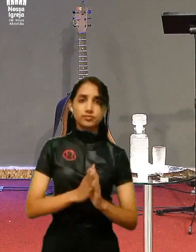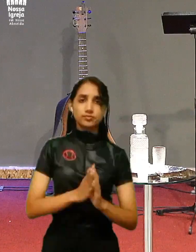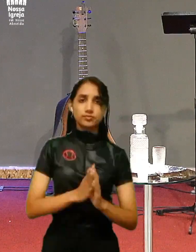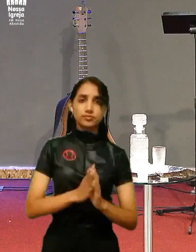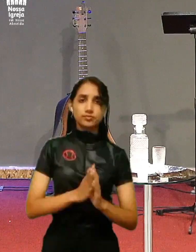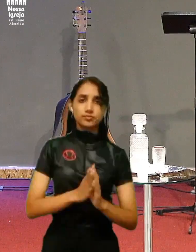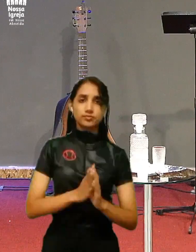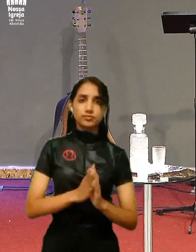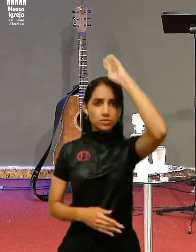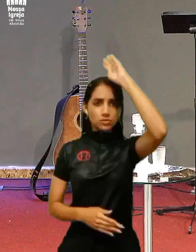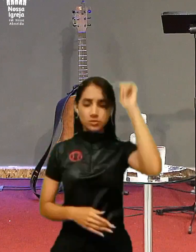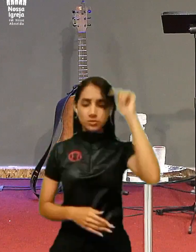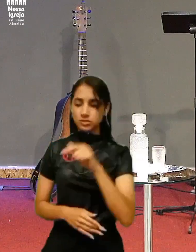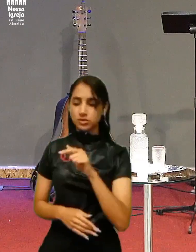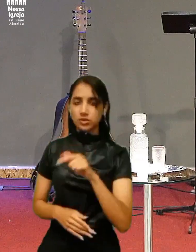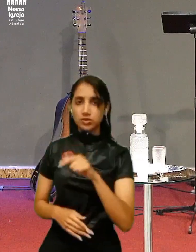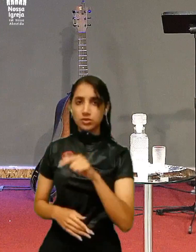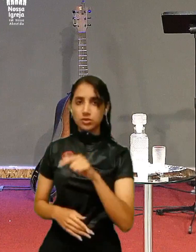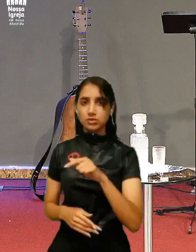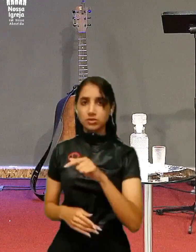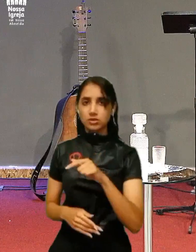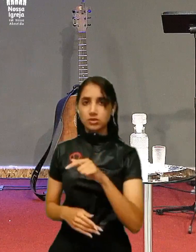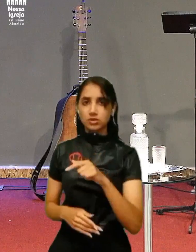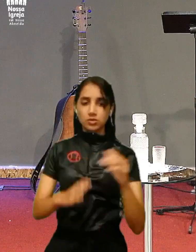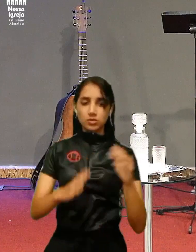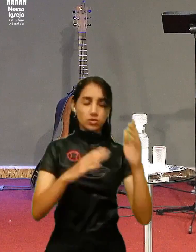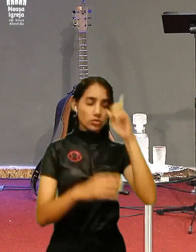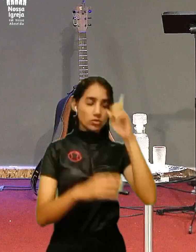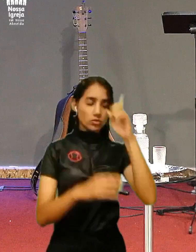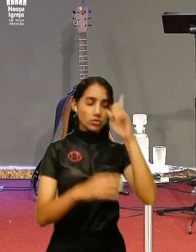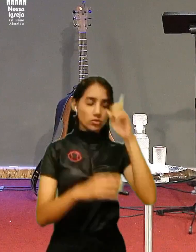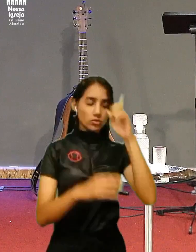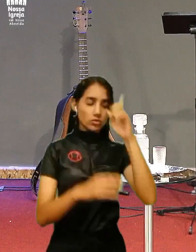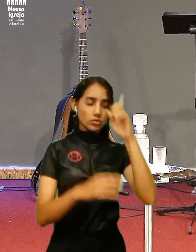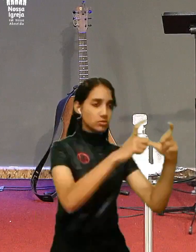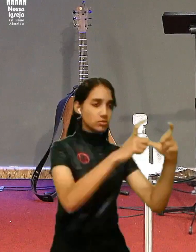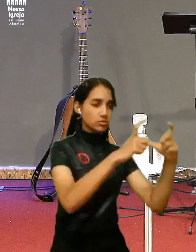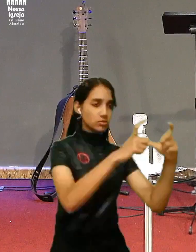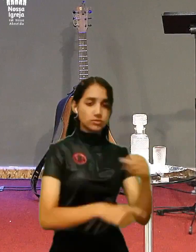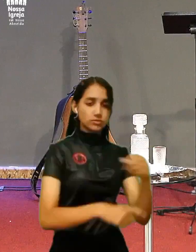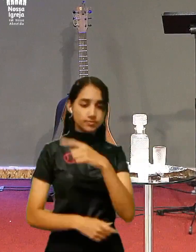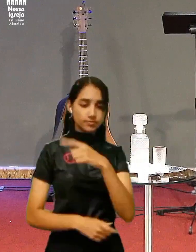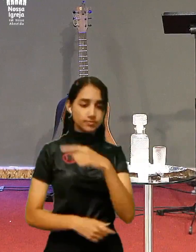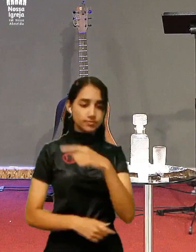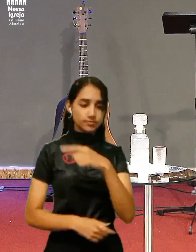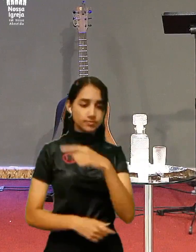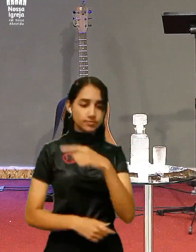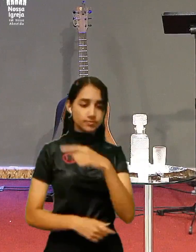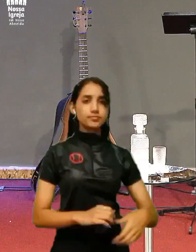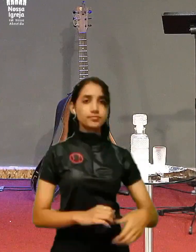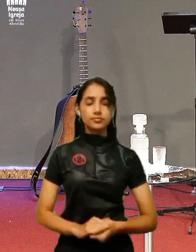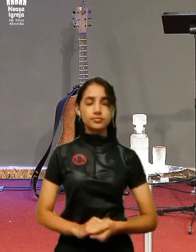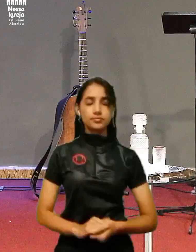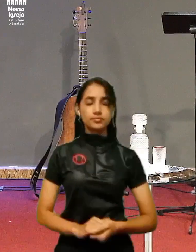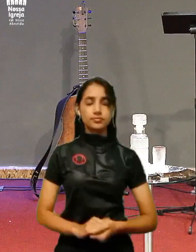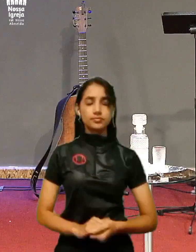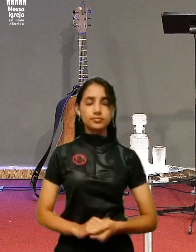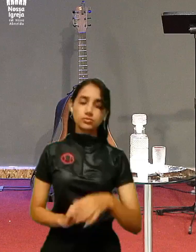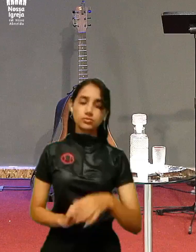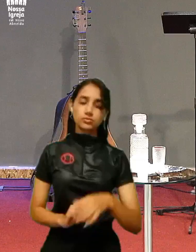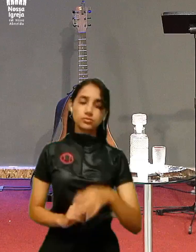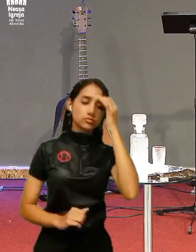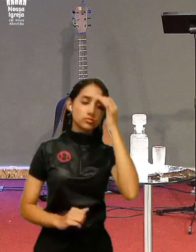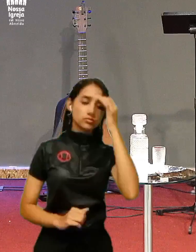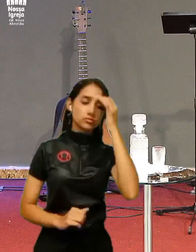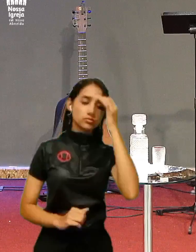aquela criança morreu ou está para morrer. E os bombeiros levam aquela criança embora.